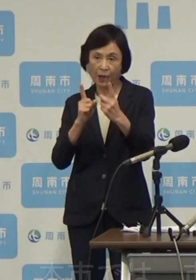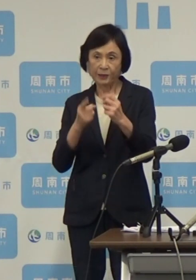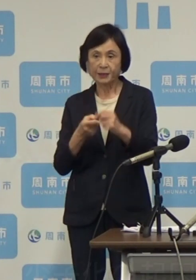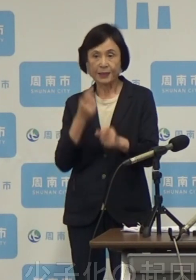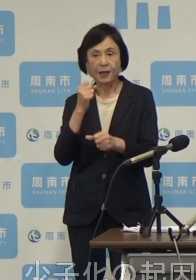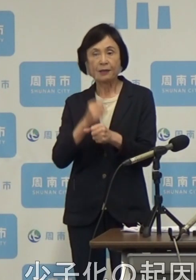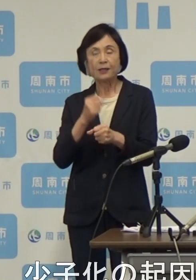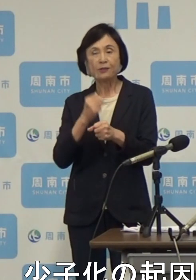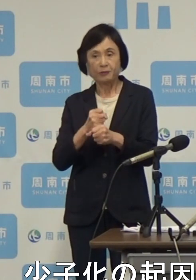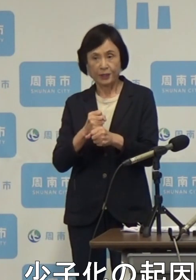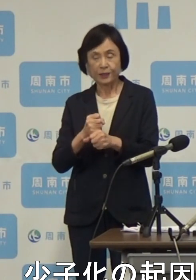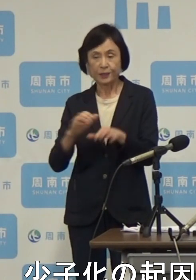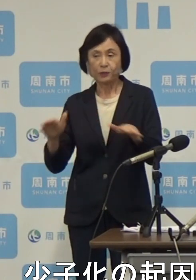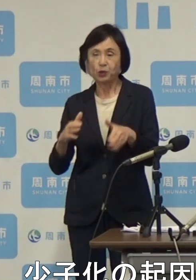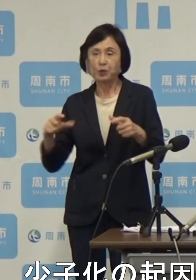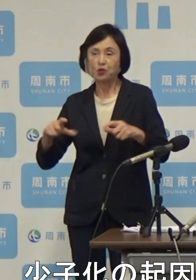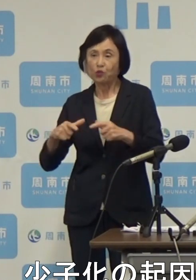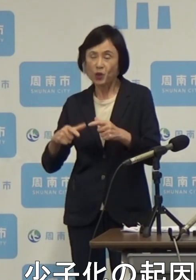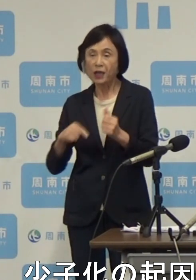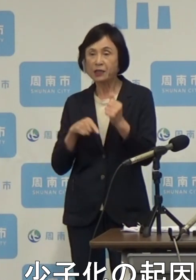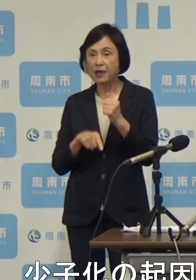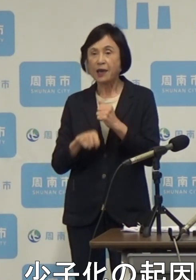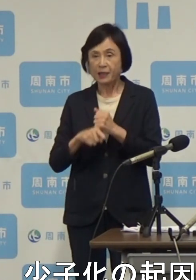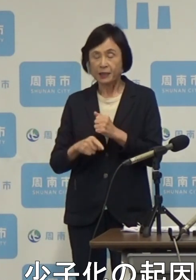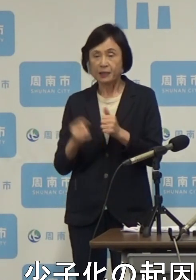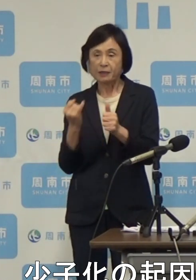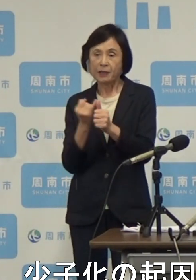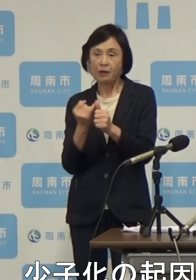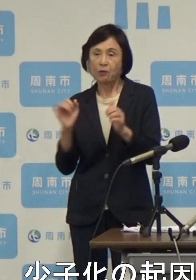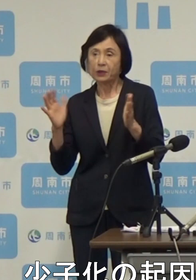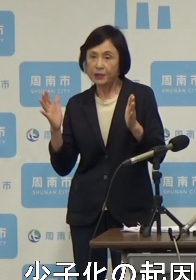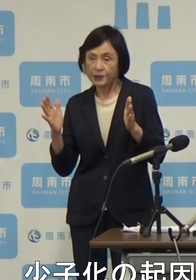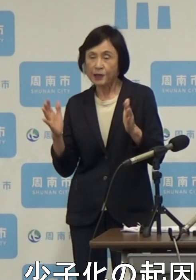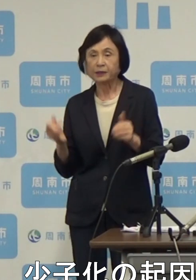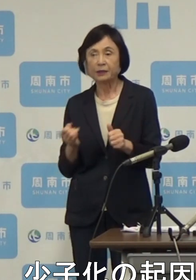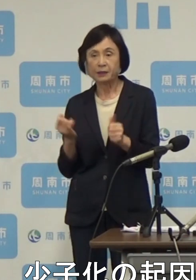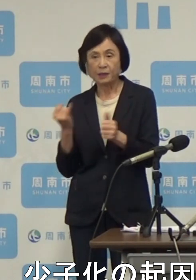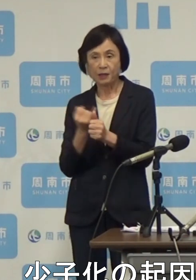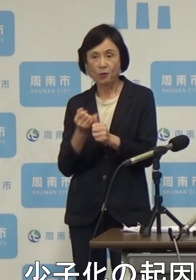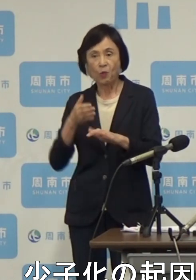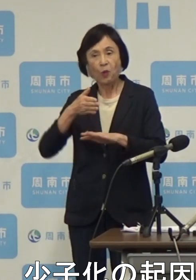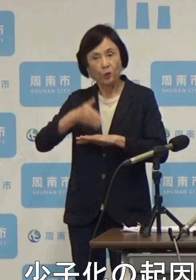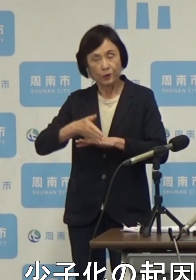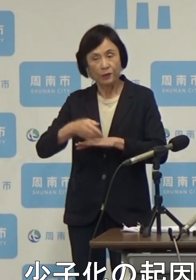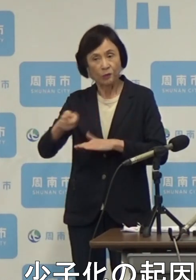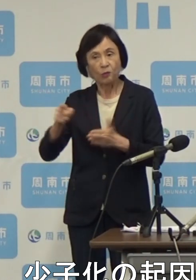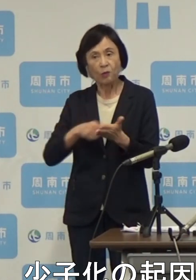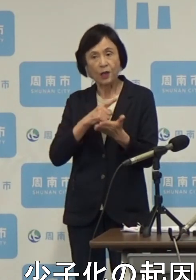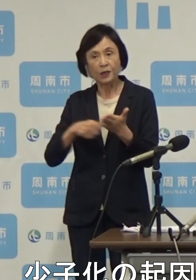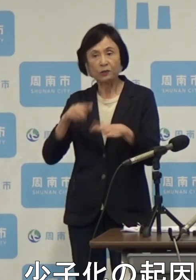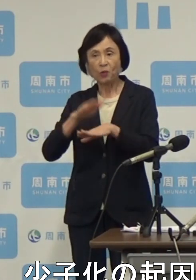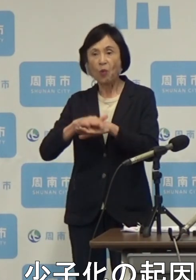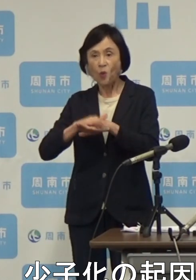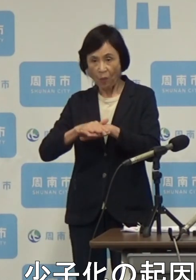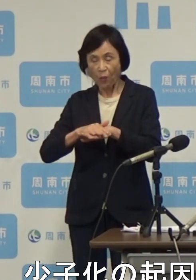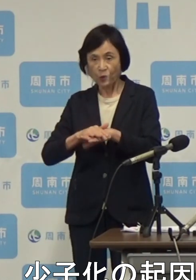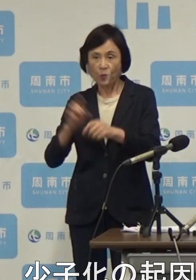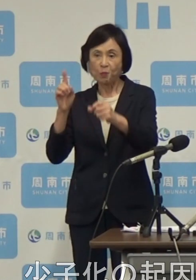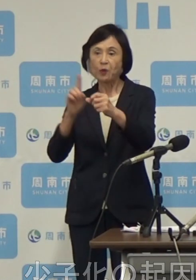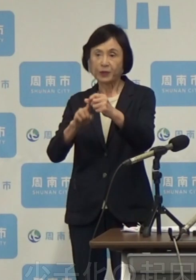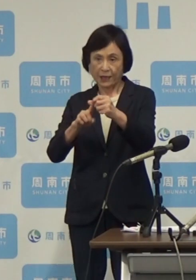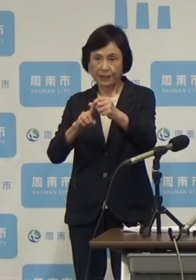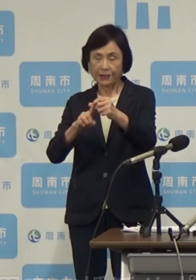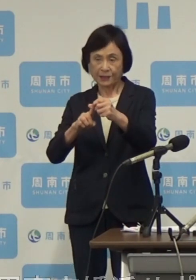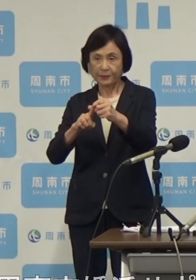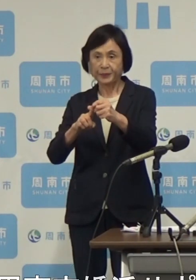により、少子化の起因となる未婚化や晩婚化への対策の一助とすることを目的